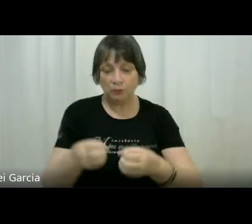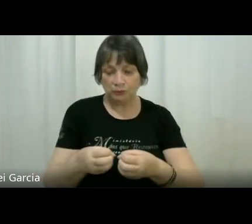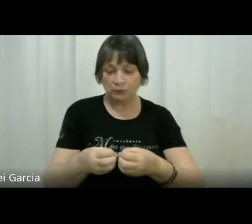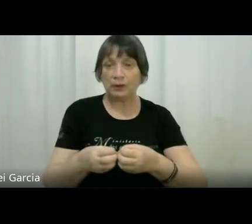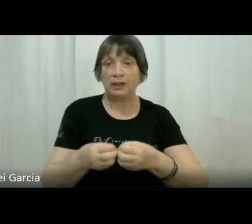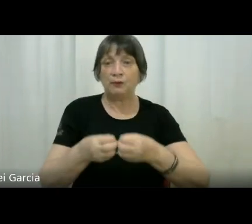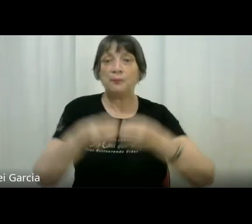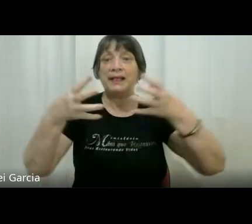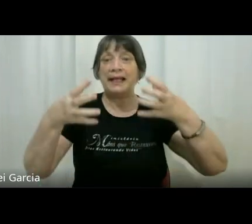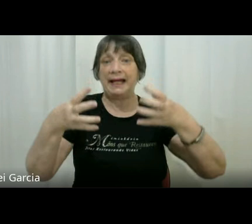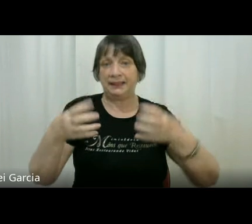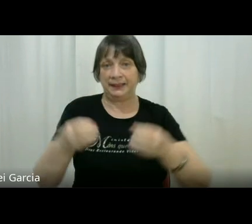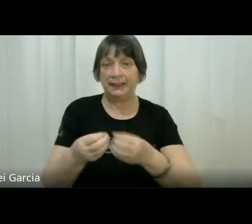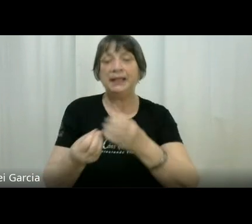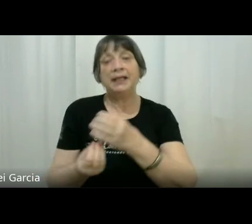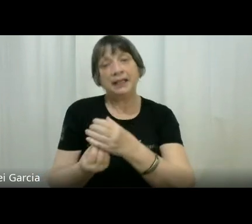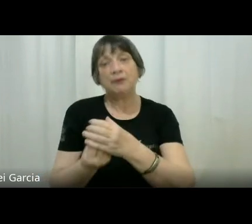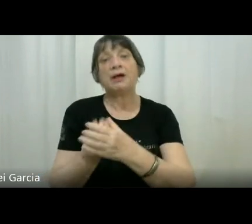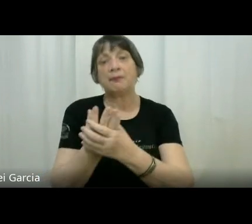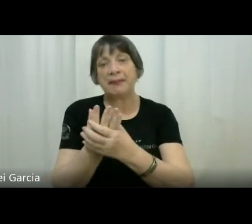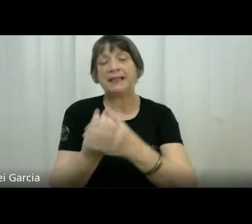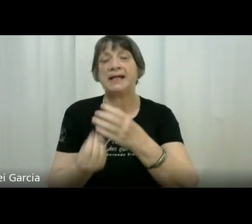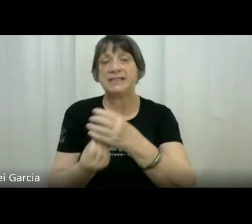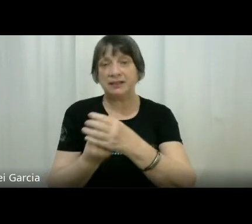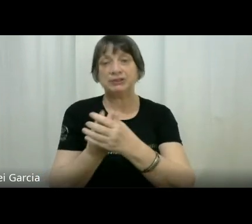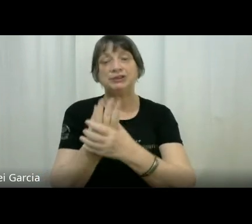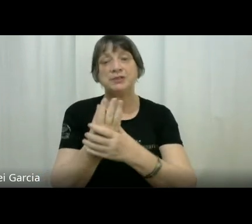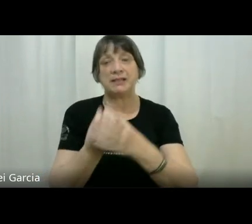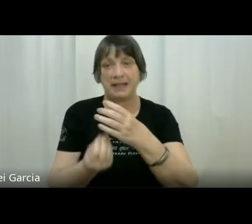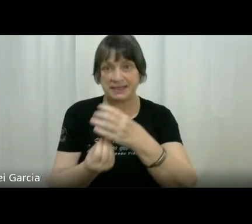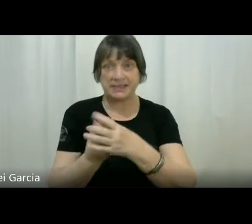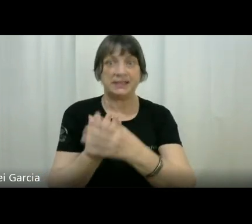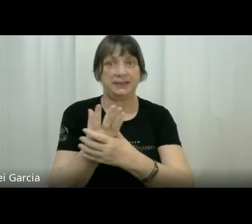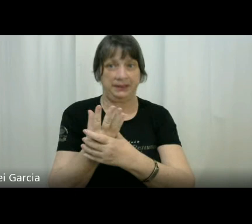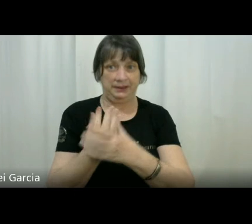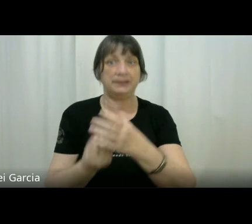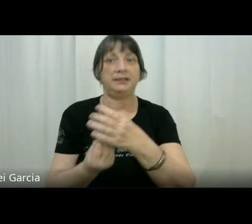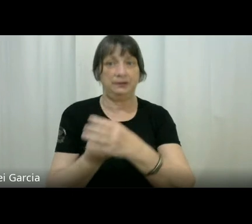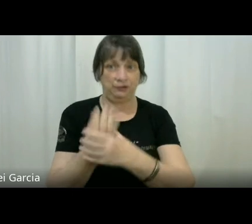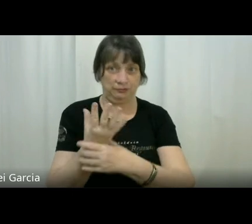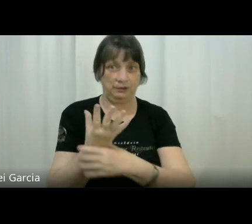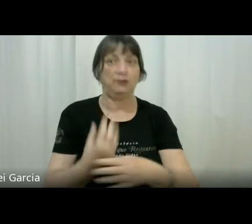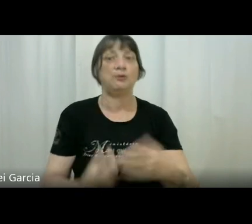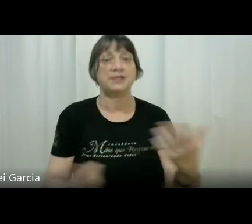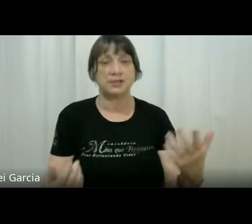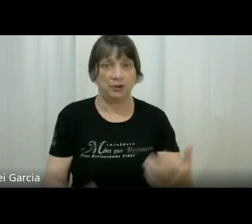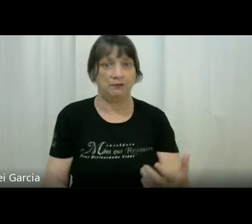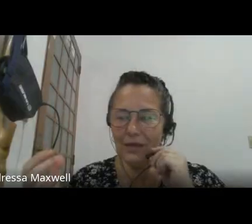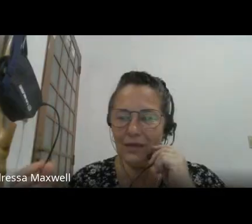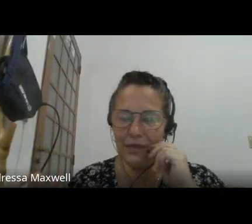como um milagre, né? Para a criação, a gente usa mais esse aqui. Isso. Criou